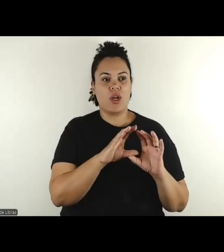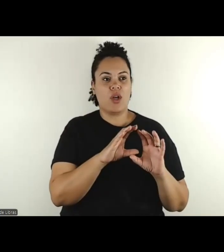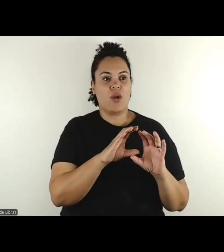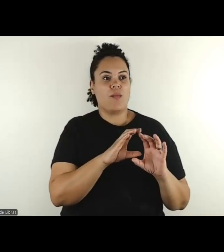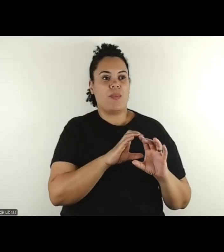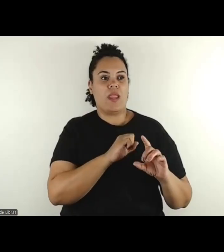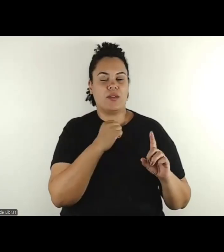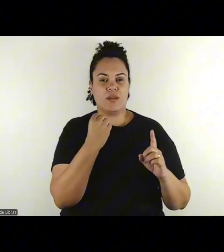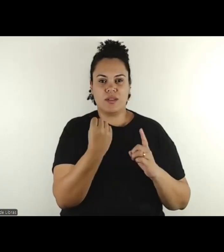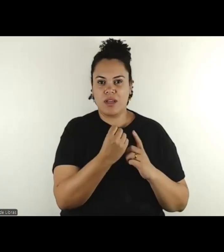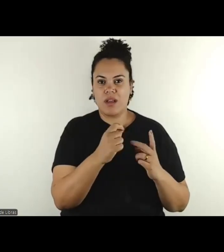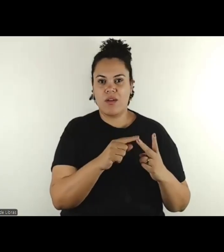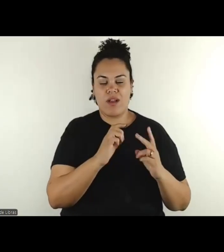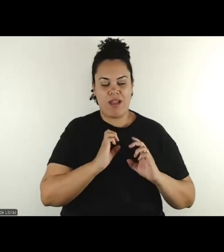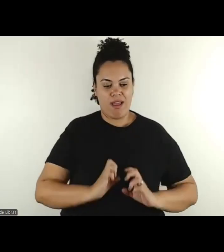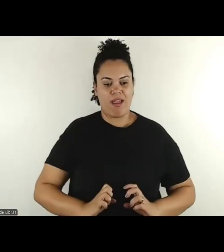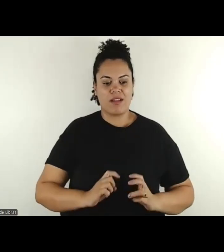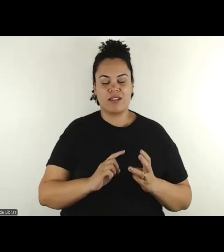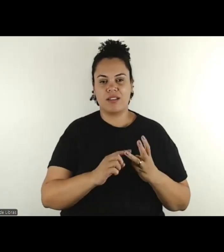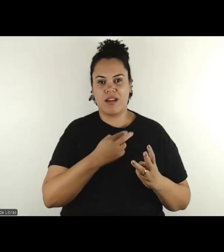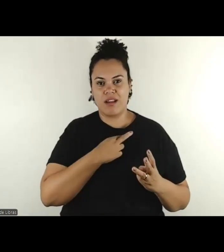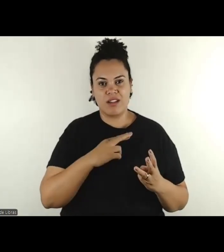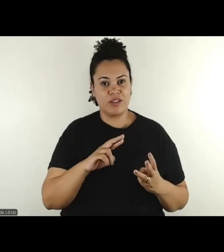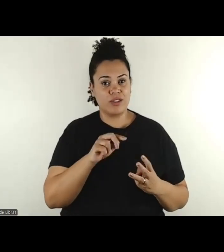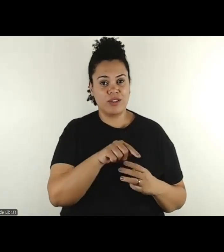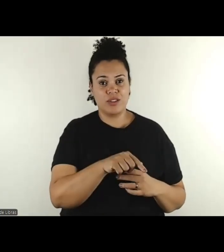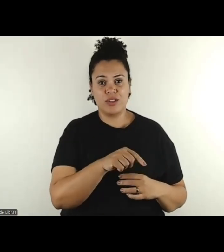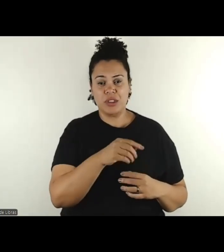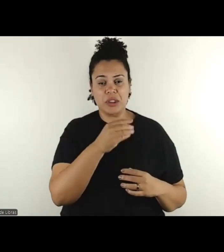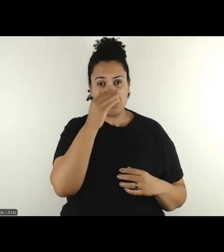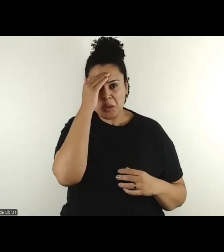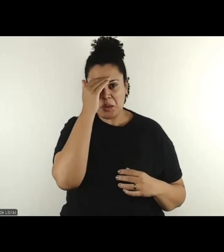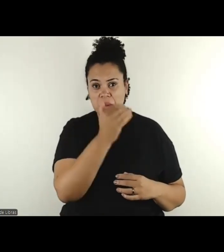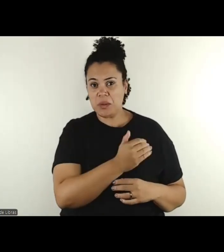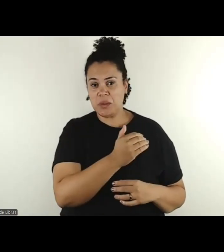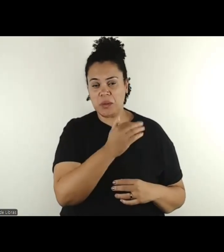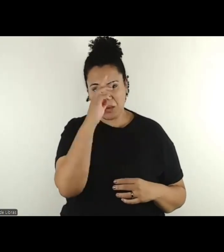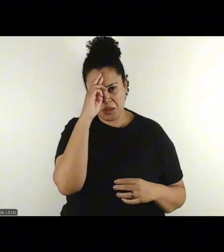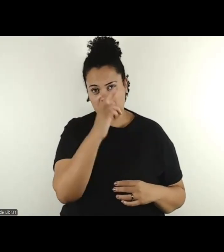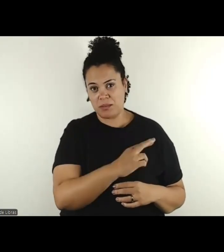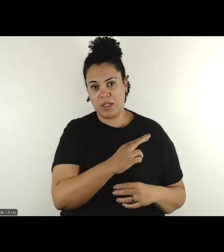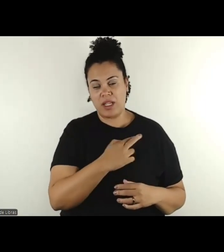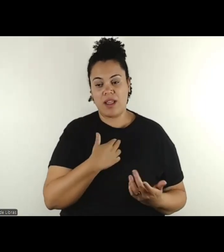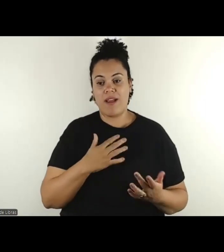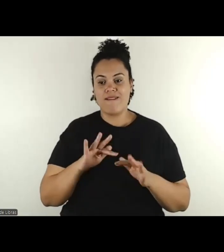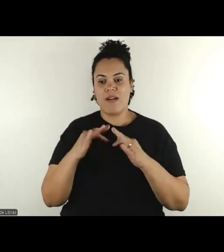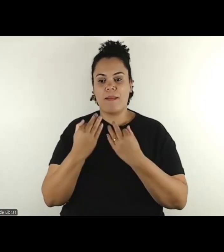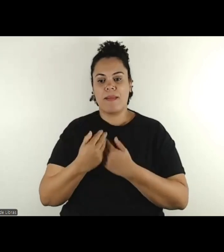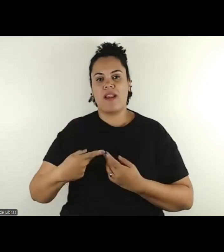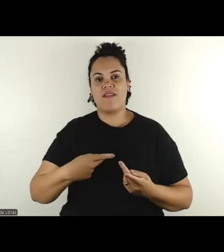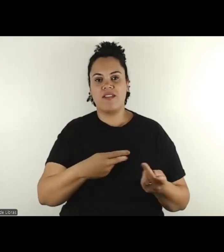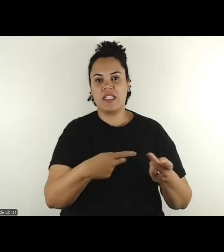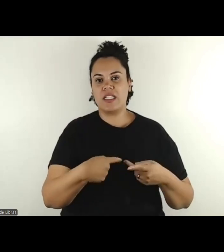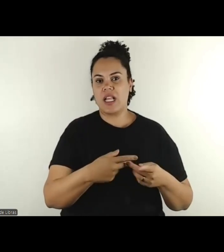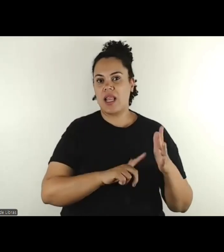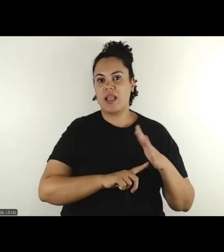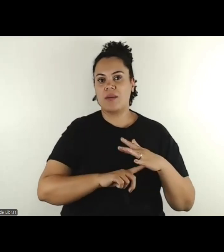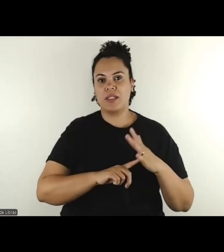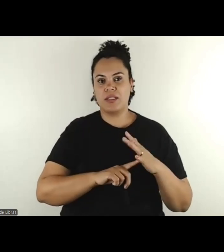religiosa do sujeito. Em geral, as visitas de familiares são limitadas e ocorre o cerceamento das